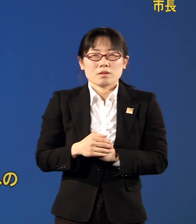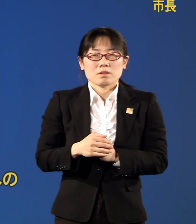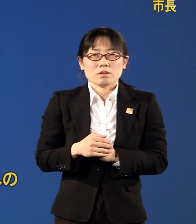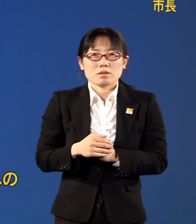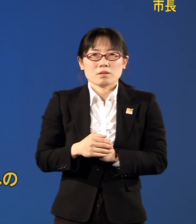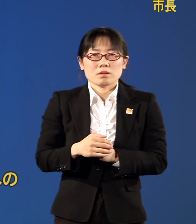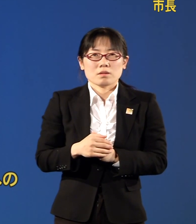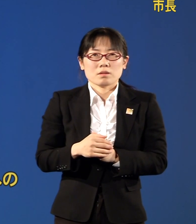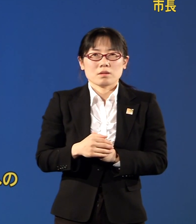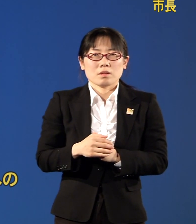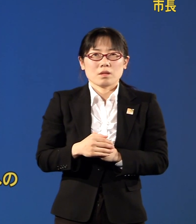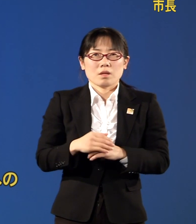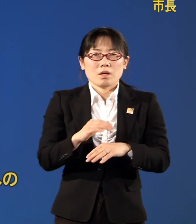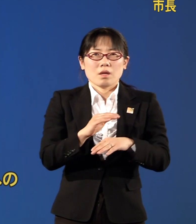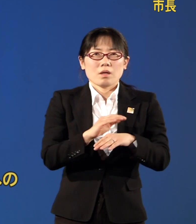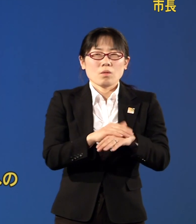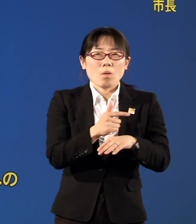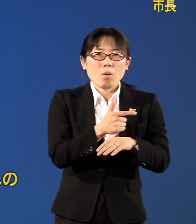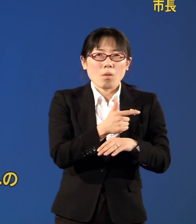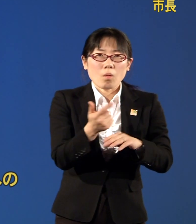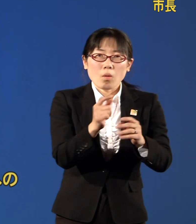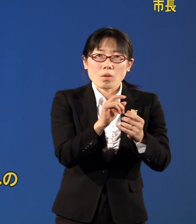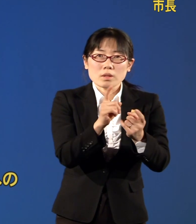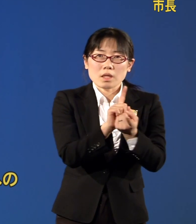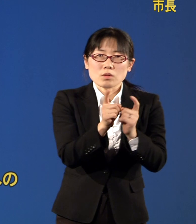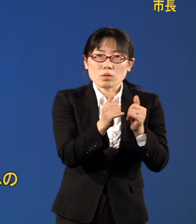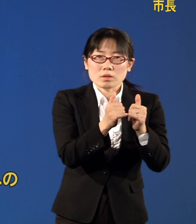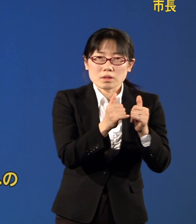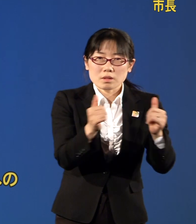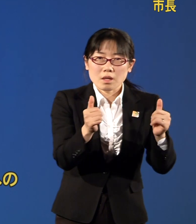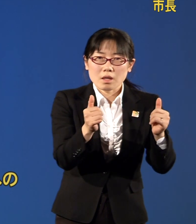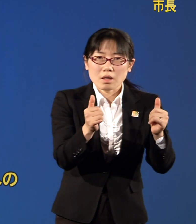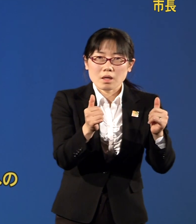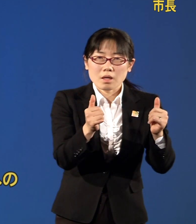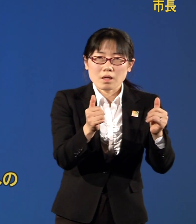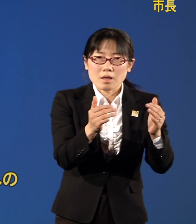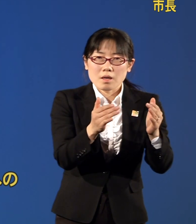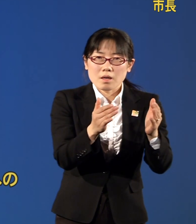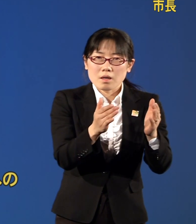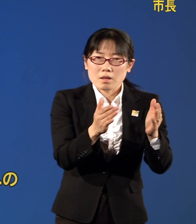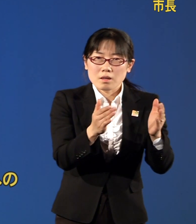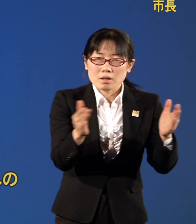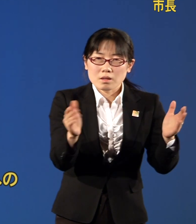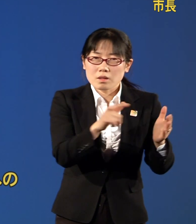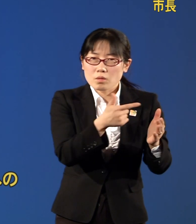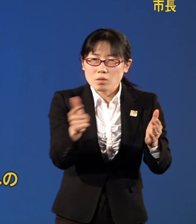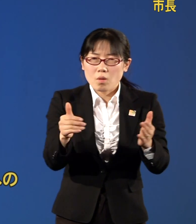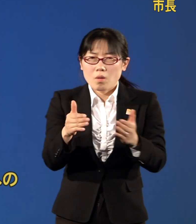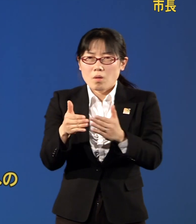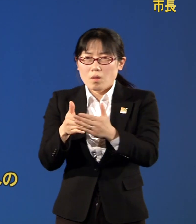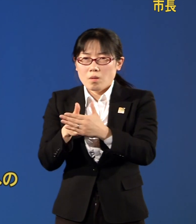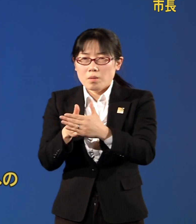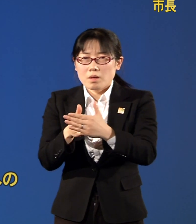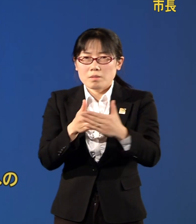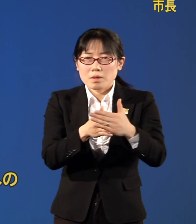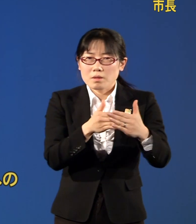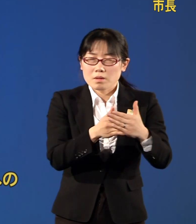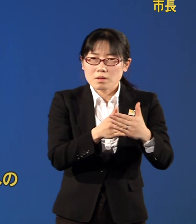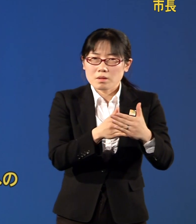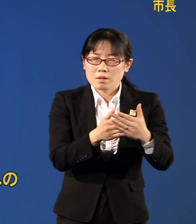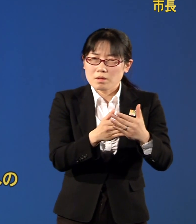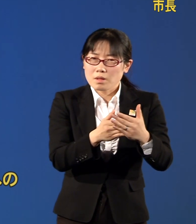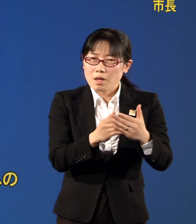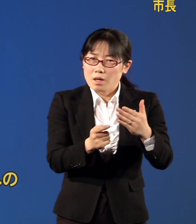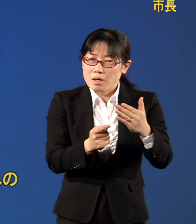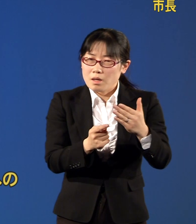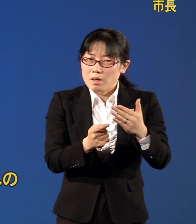例えば濃厚接触者が多くあることによっていろいろなところに支障が出るということがあってはいけないのかなと、こんなふうに思